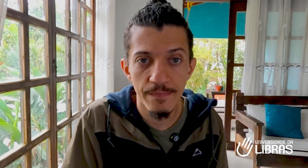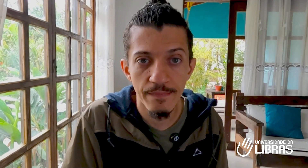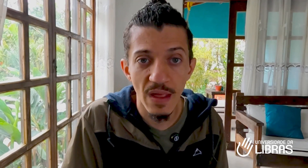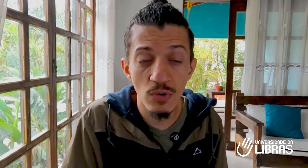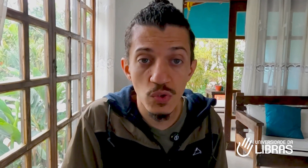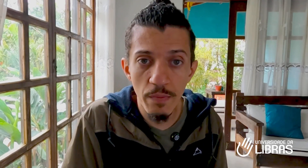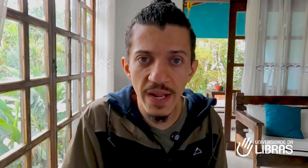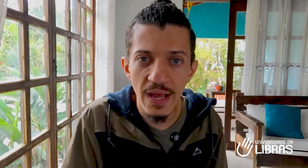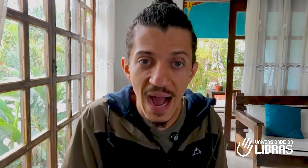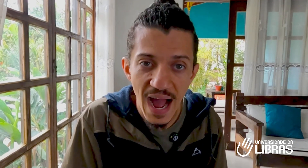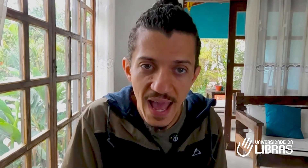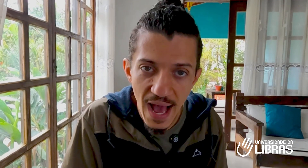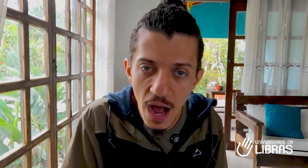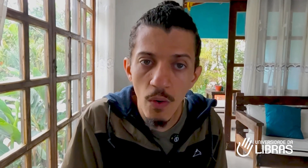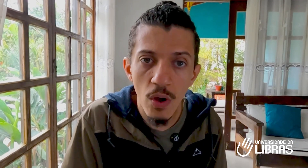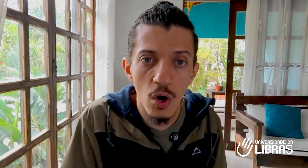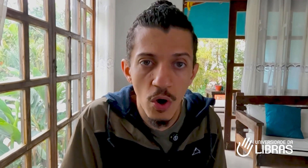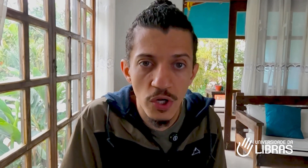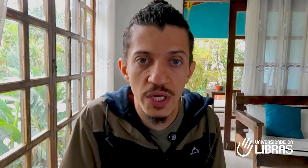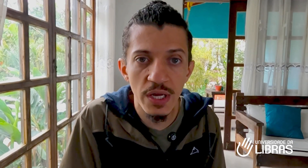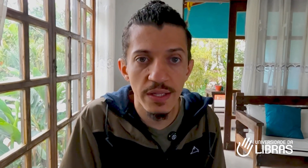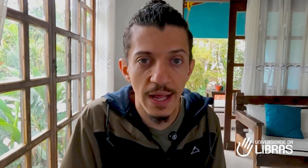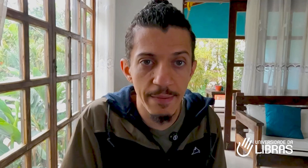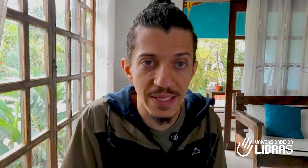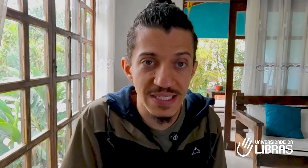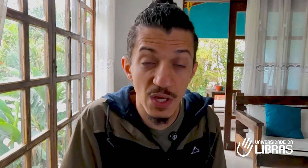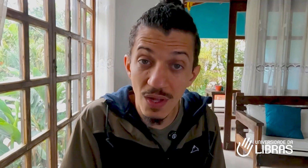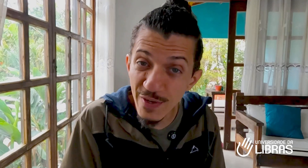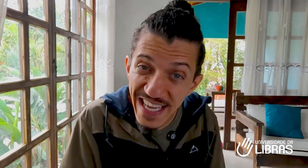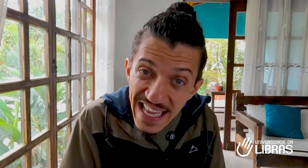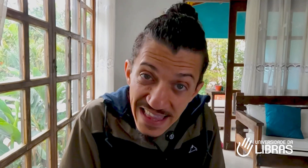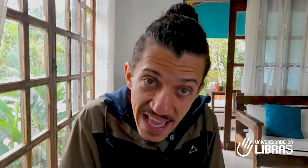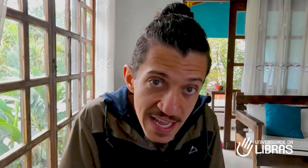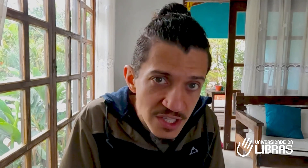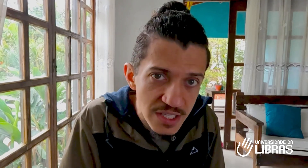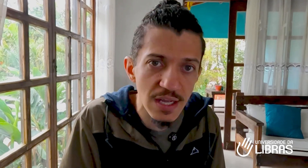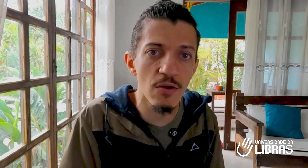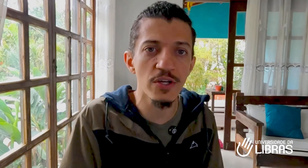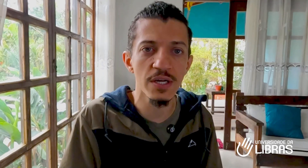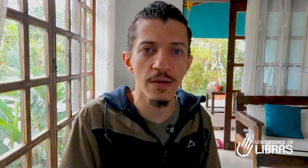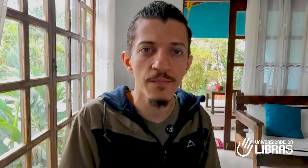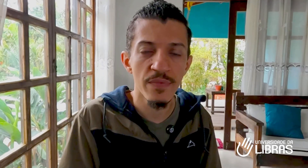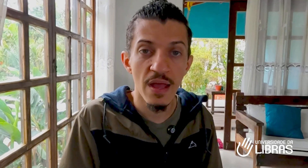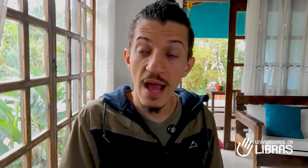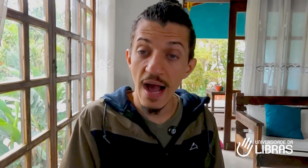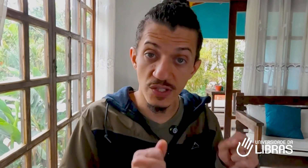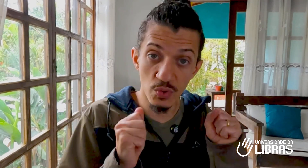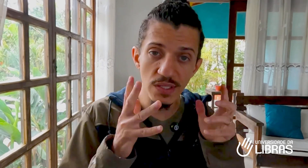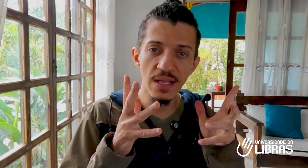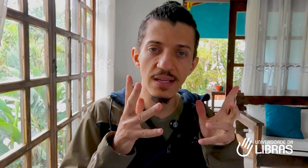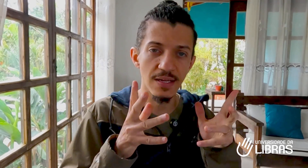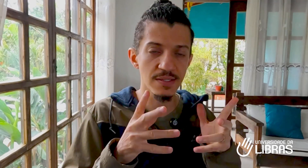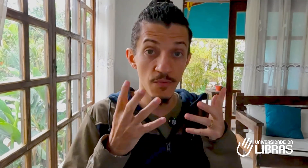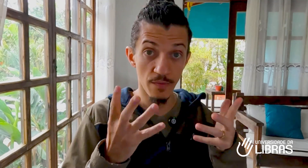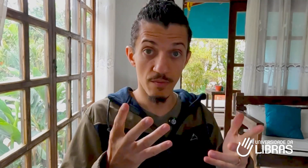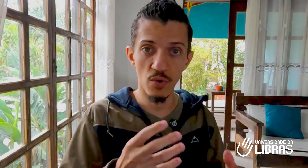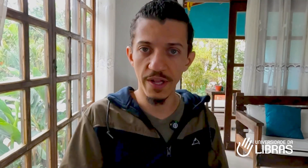Eu descobri a real lógica da Libras. E quando você entende essa lógica, a sua sinalização muda, a